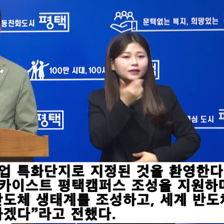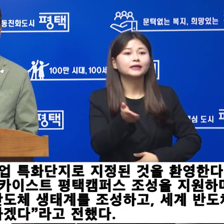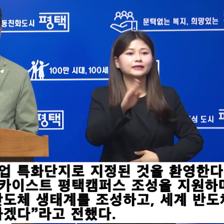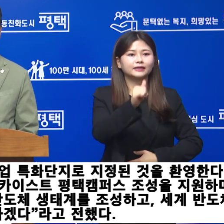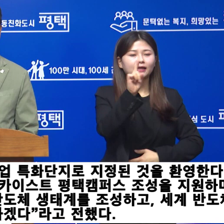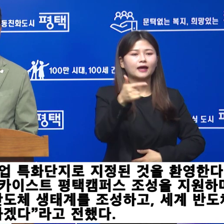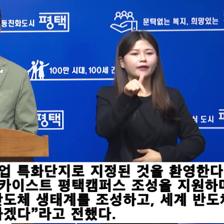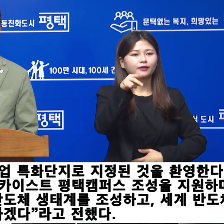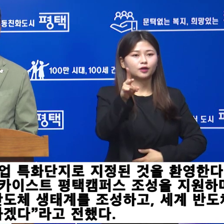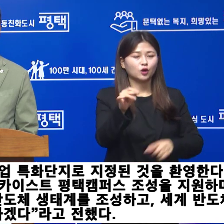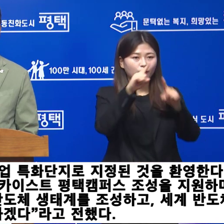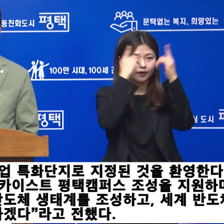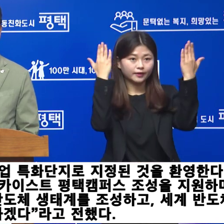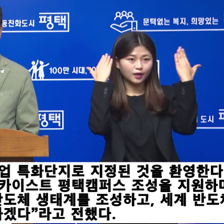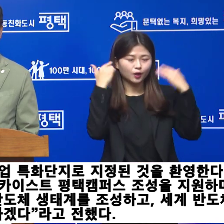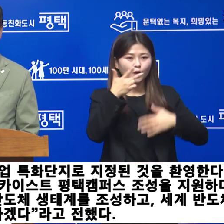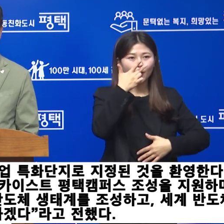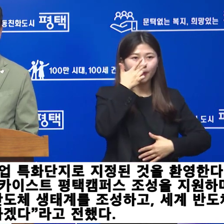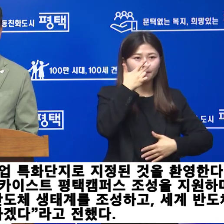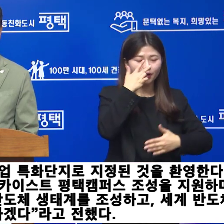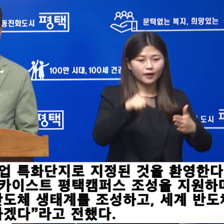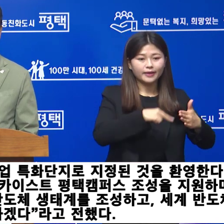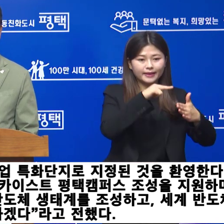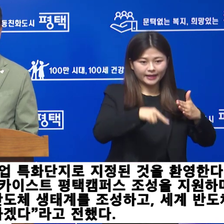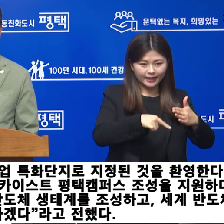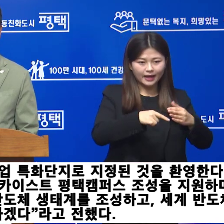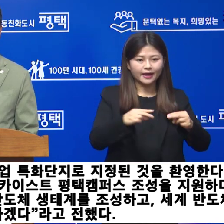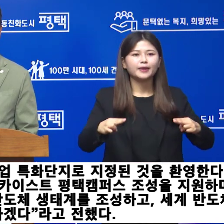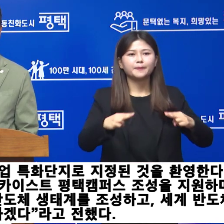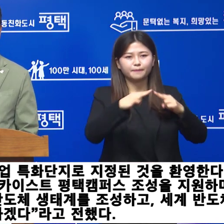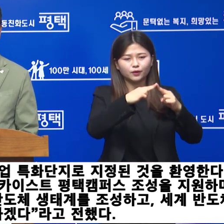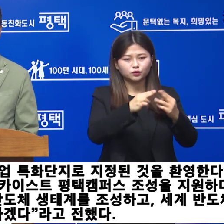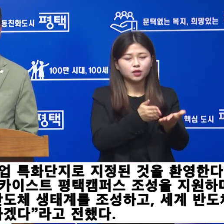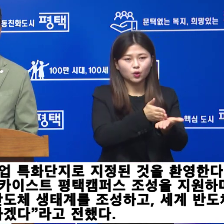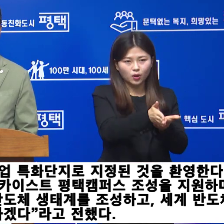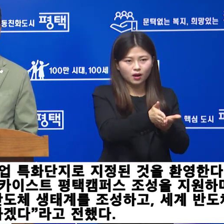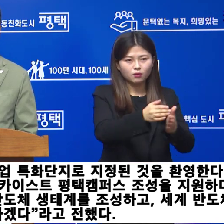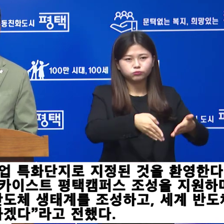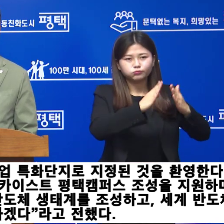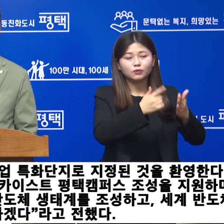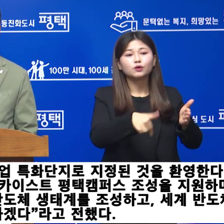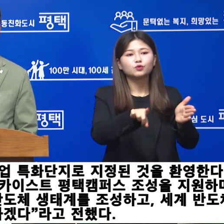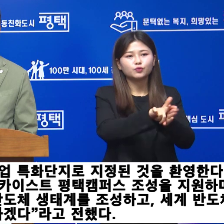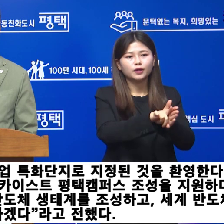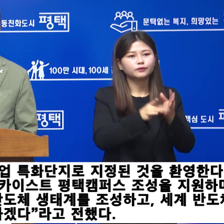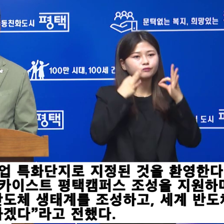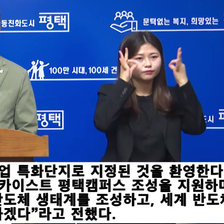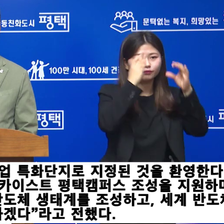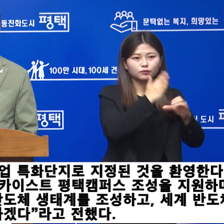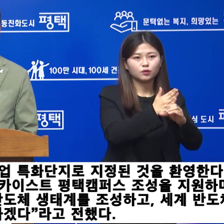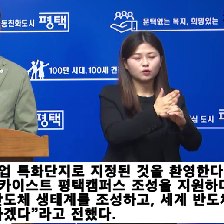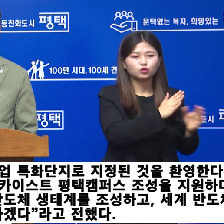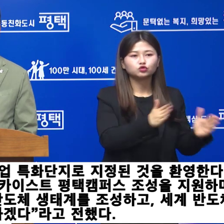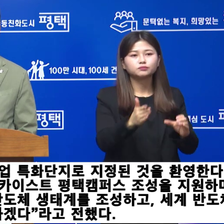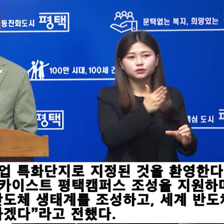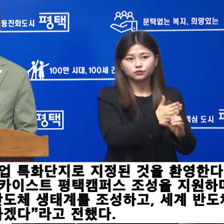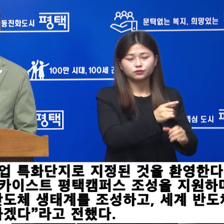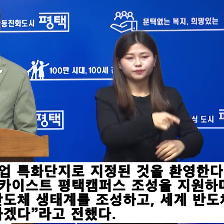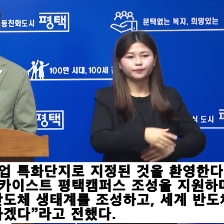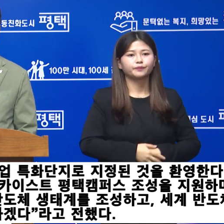평택 캠퍼스에 반도체 학과 신설 등을 많이 준비하고 있습니다. 그 제가 좀 더 보완을 말씀드리면은